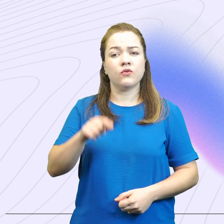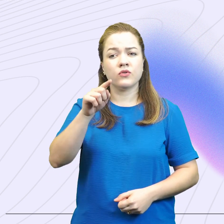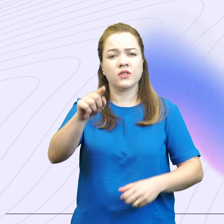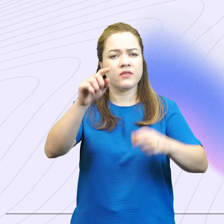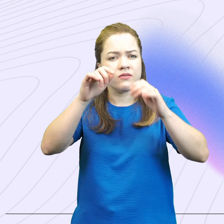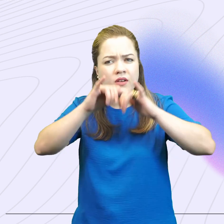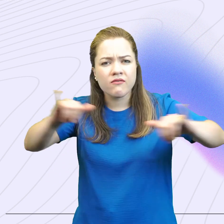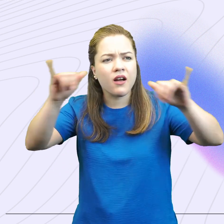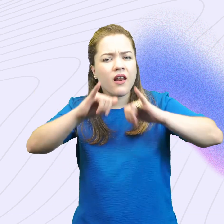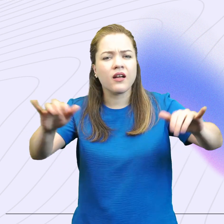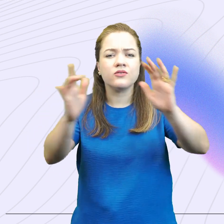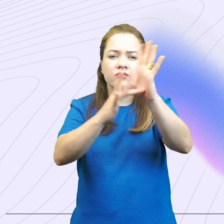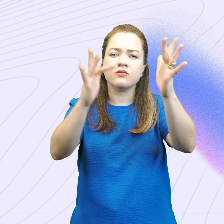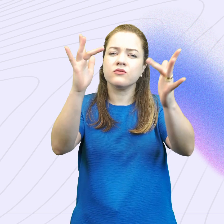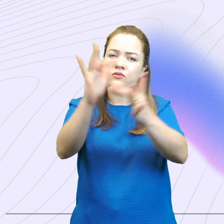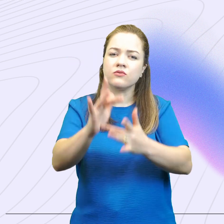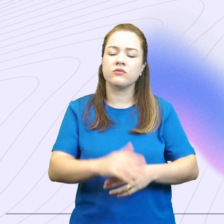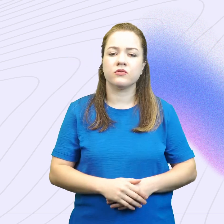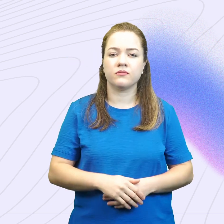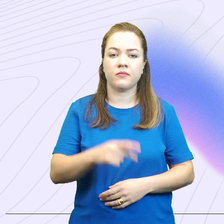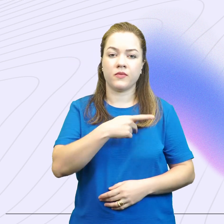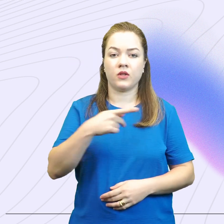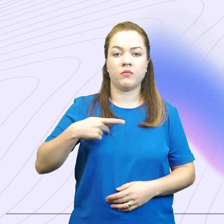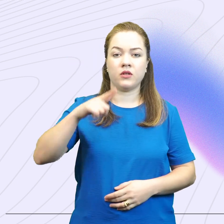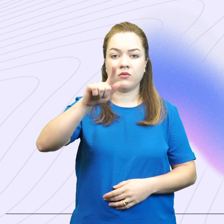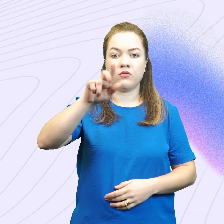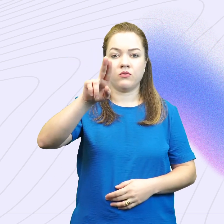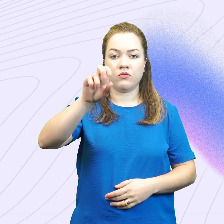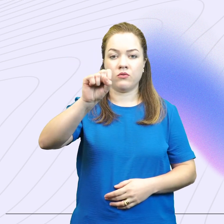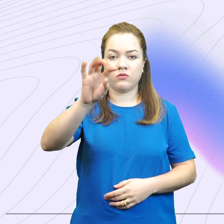que hoje inclusive tem de novo no Instagram dele às 10 horas da noite, ele